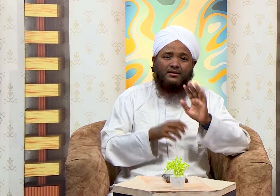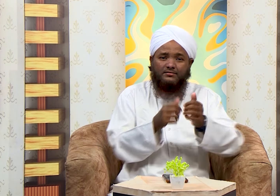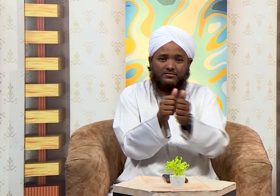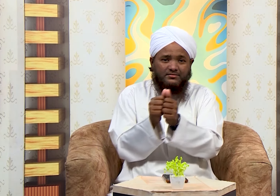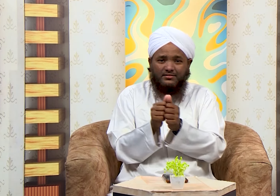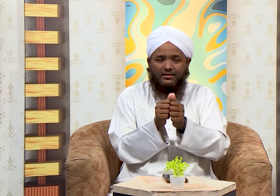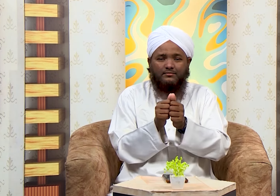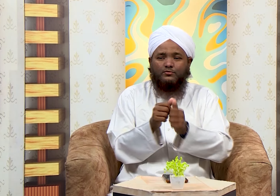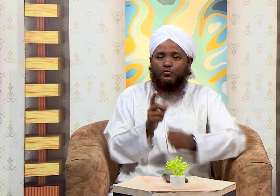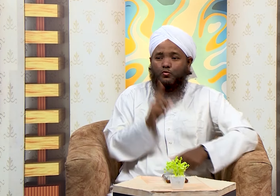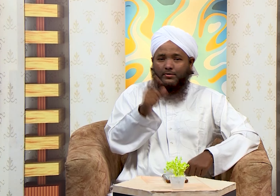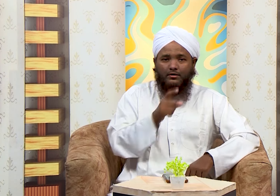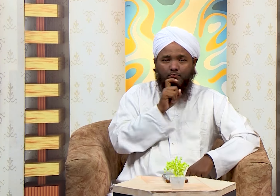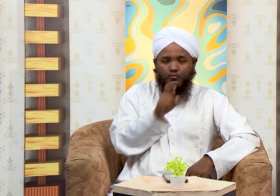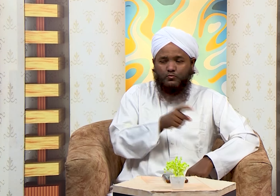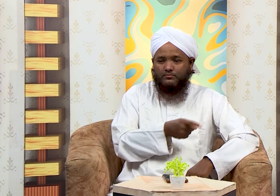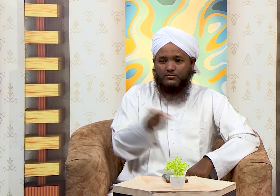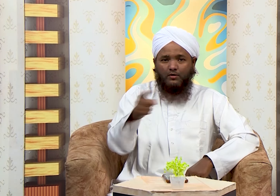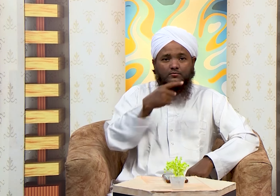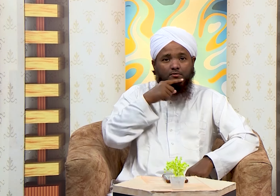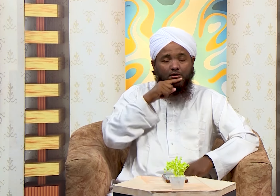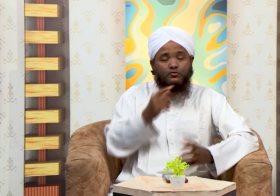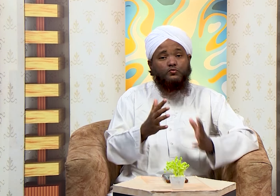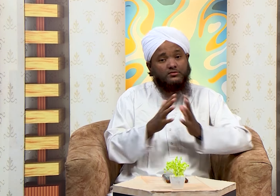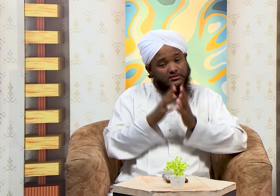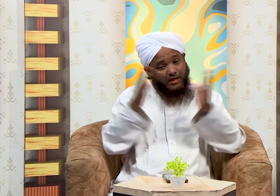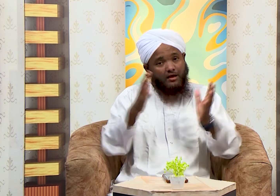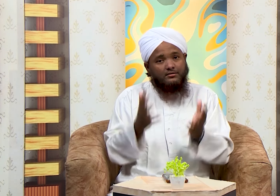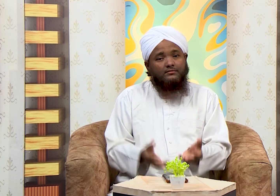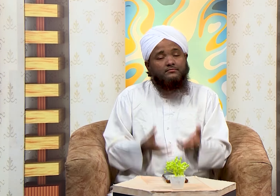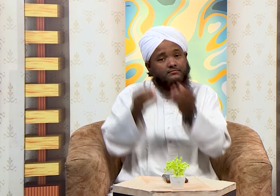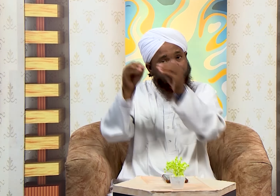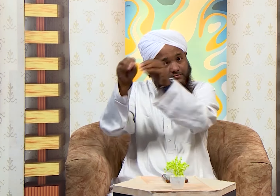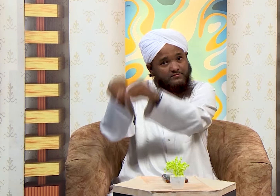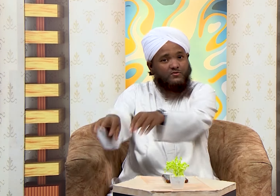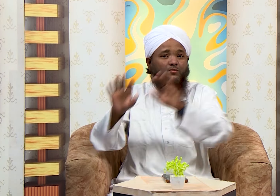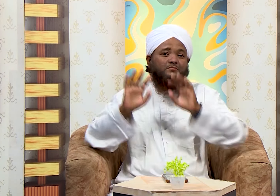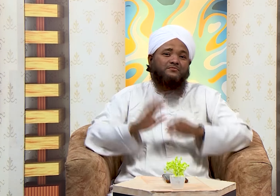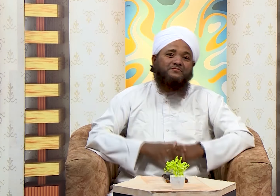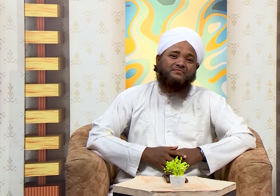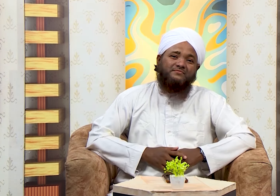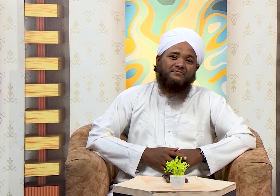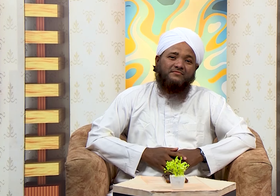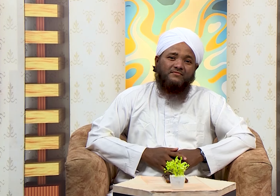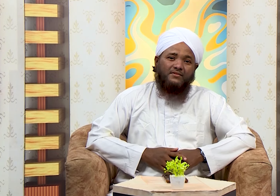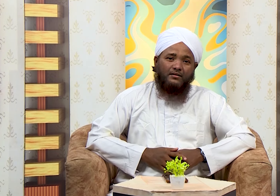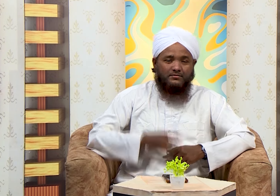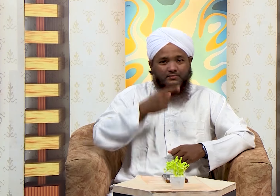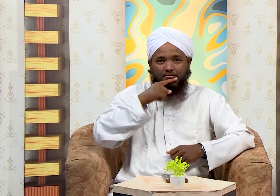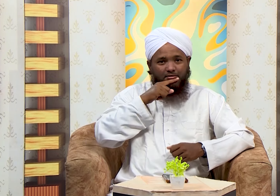ان کی بنتی ہیں وہ اسے دے دو بلکہ زیادہ دو بلکہ اور زیادہ دو اب جب دینے کا ٹائم آیا حضرت عمر